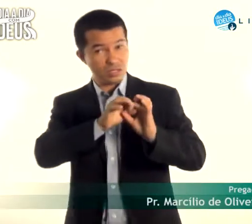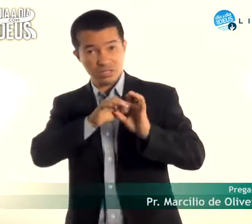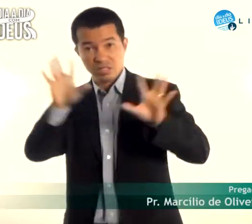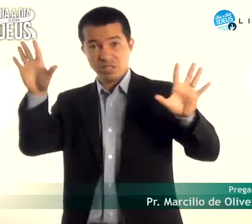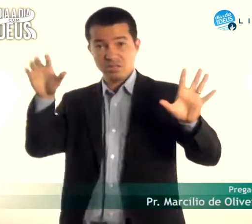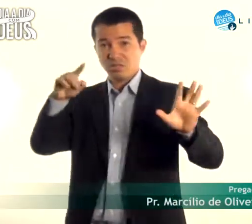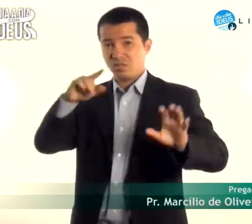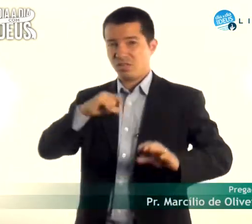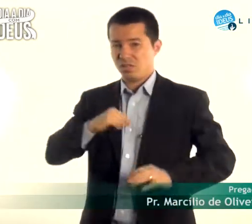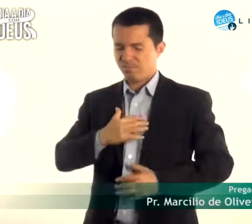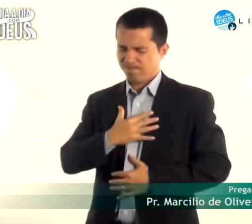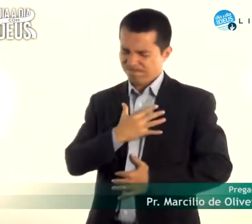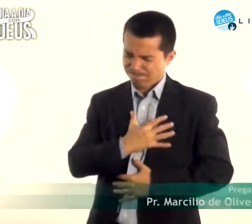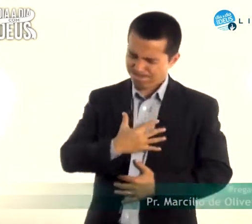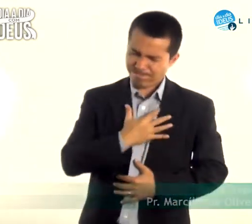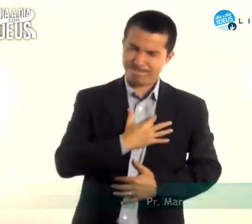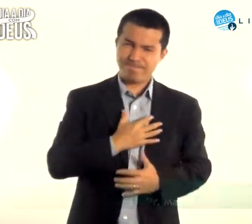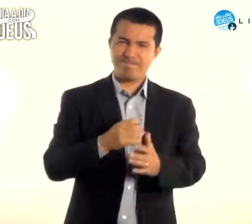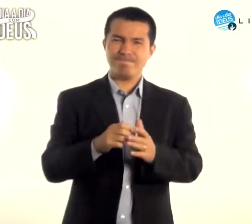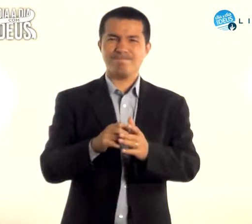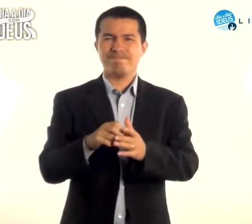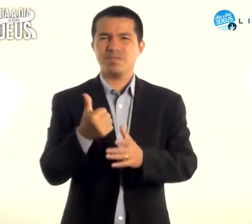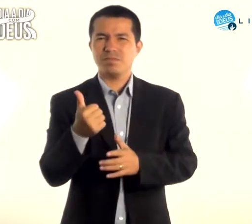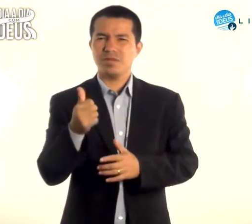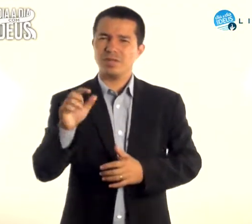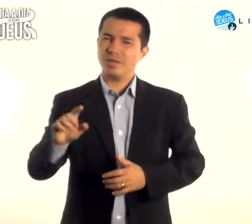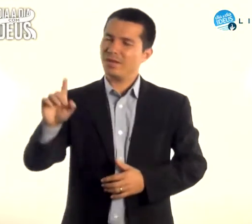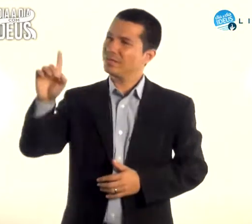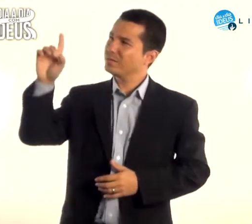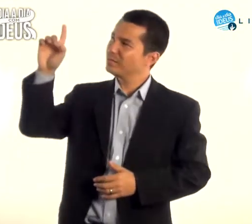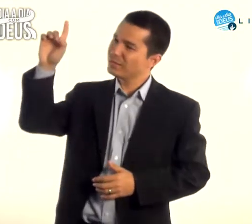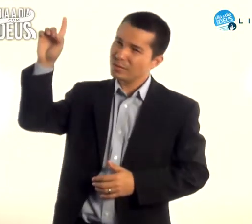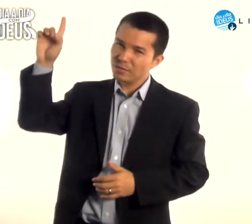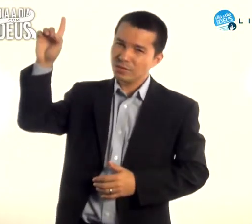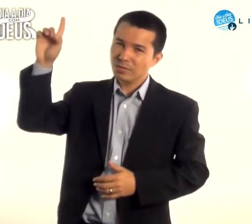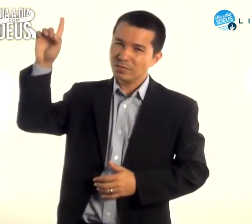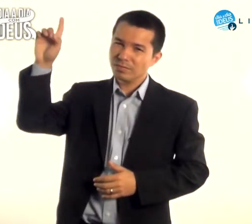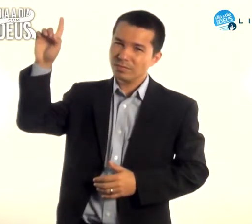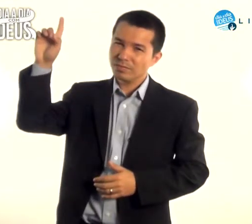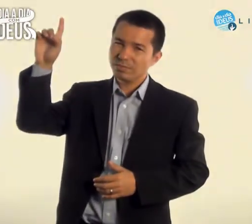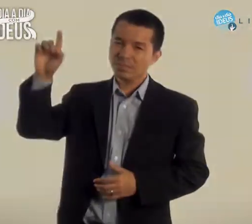culpa. Coloca Deus em primeiro lugar e vive tudo aquilo que Ele tem para você.